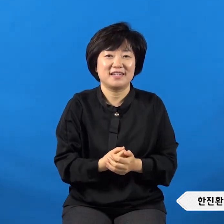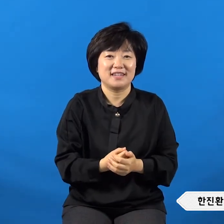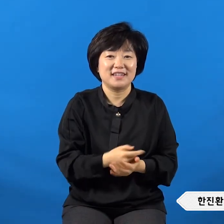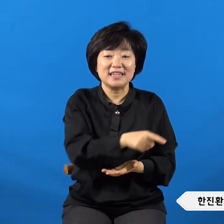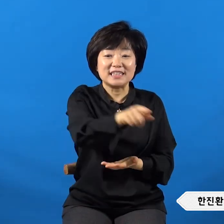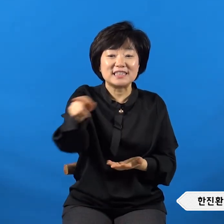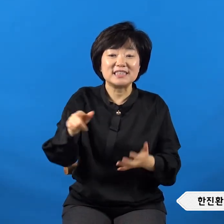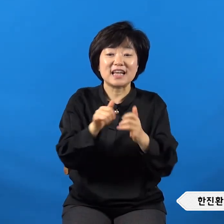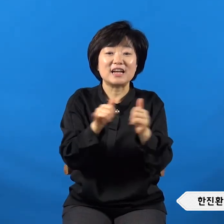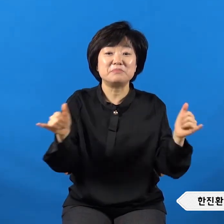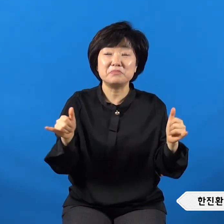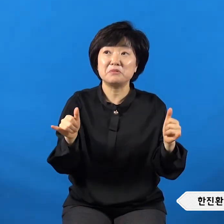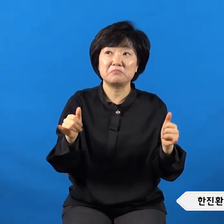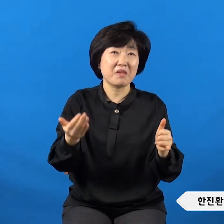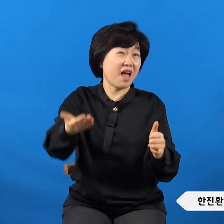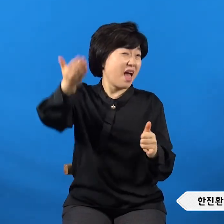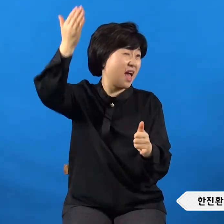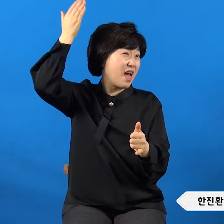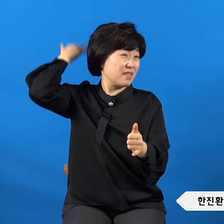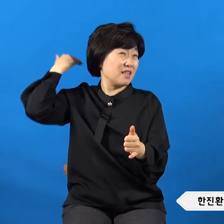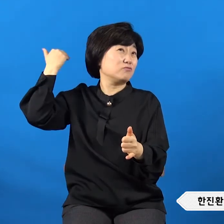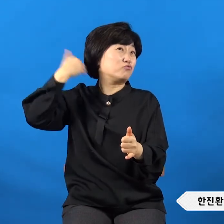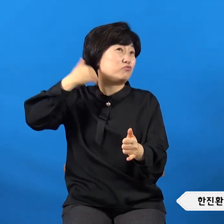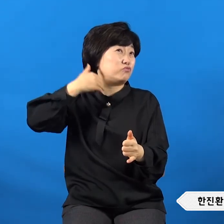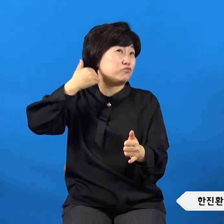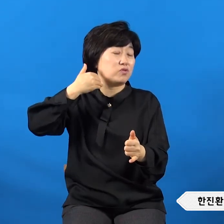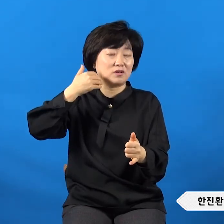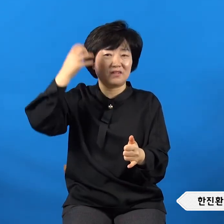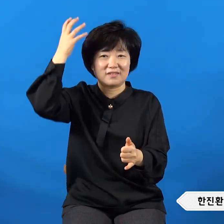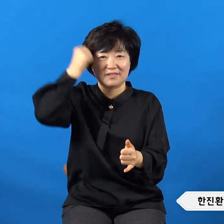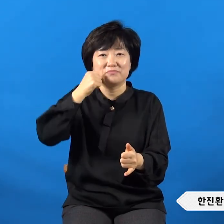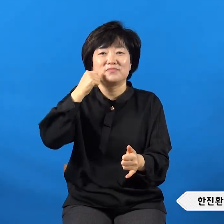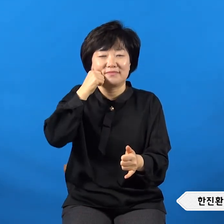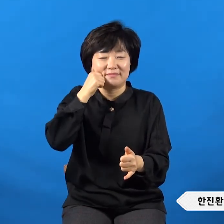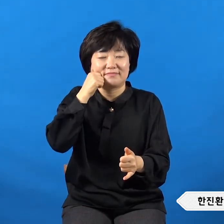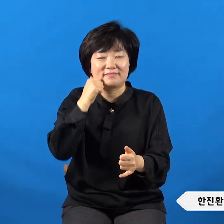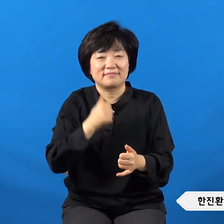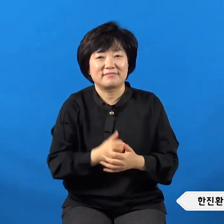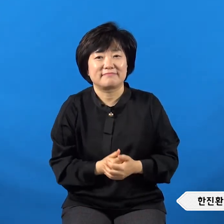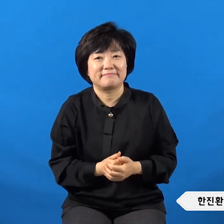사람들은 우리를 기억도 하지 못할 것입니다.